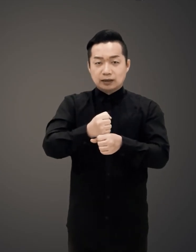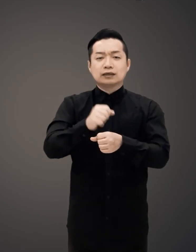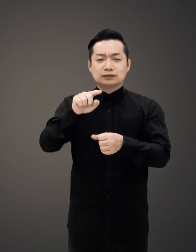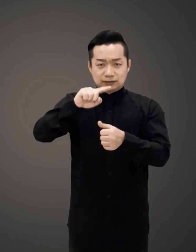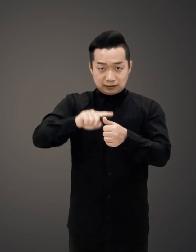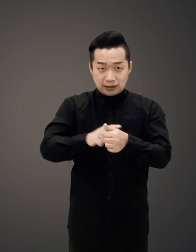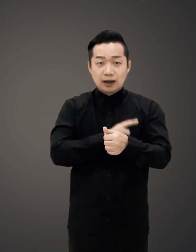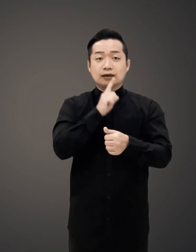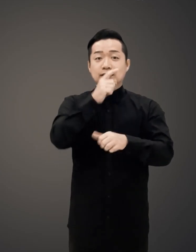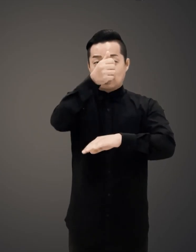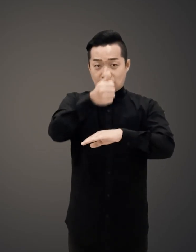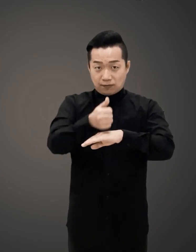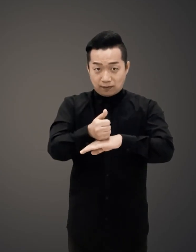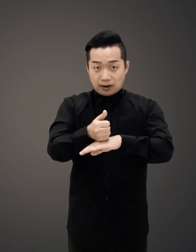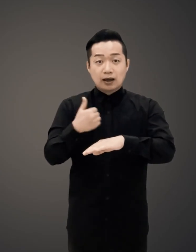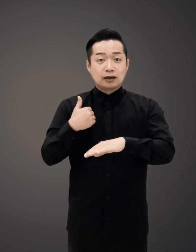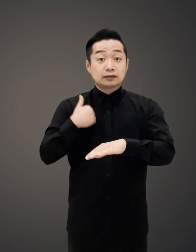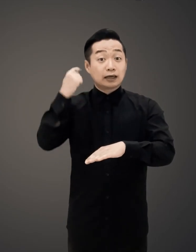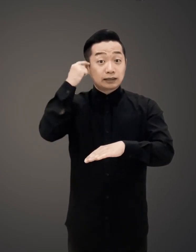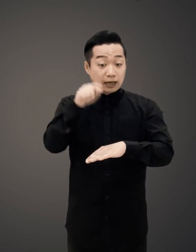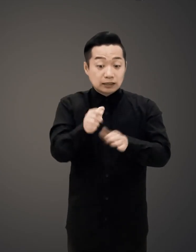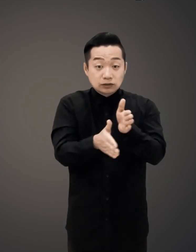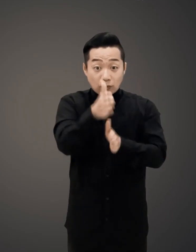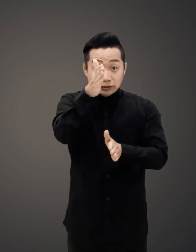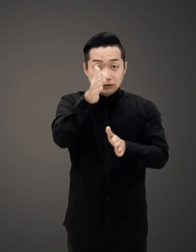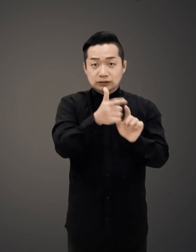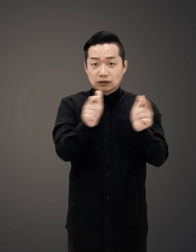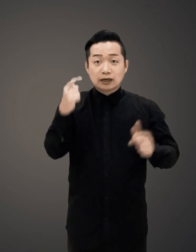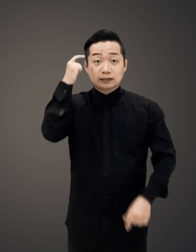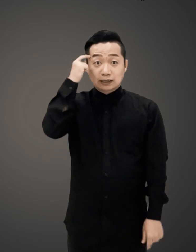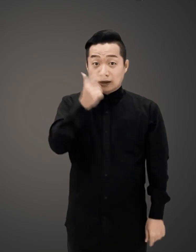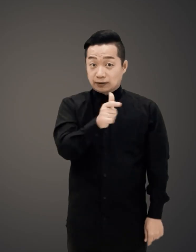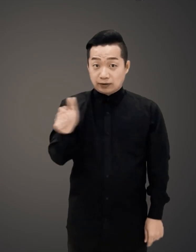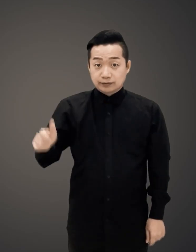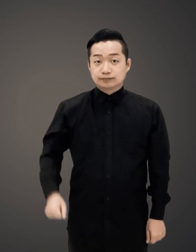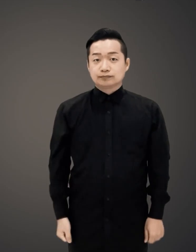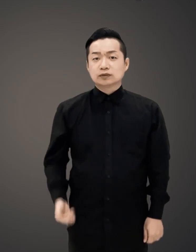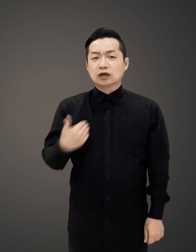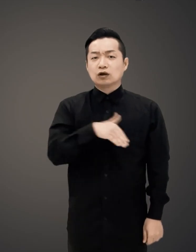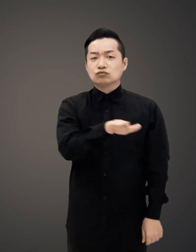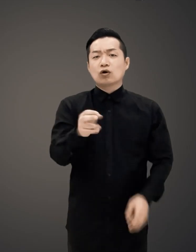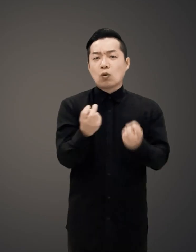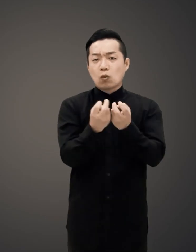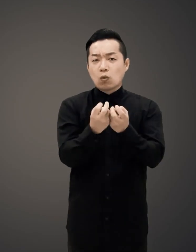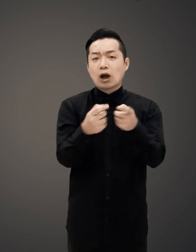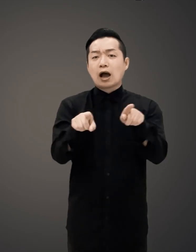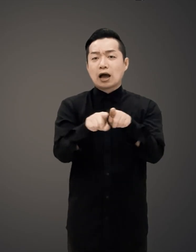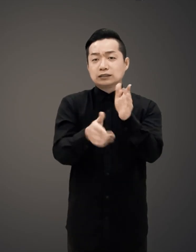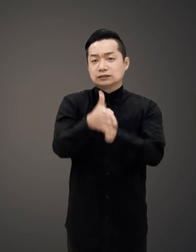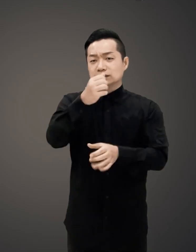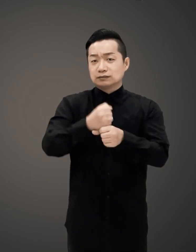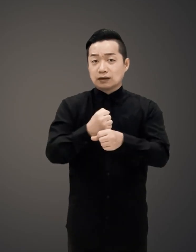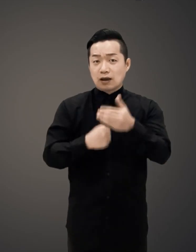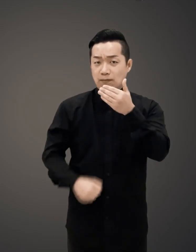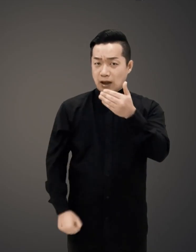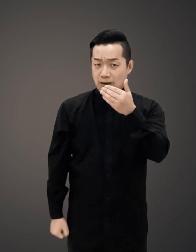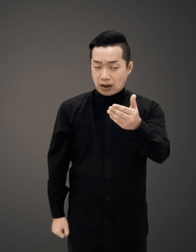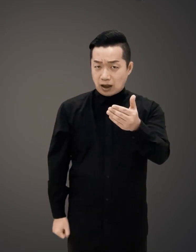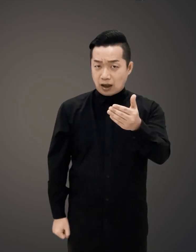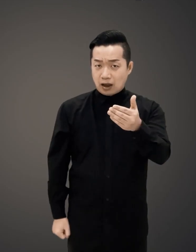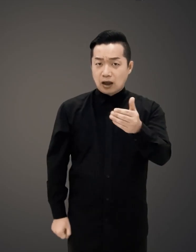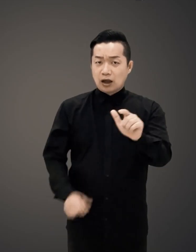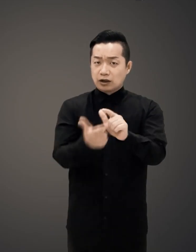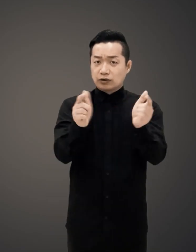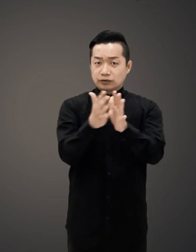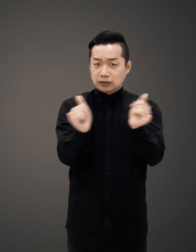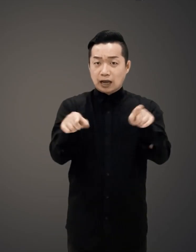하게 됐습니다. 그래서 제가 도시에 대해서 갖고 있는 여러 생각들을 우리가 어떻게 함께 도시를 만들어 나갈까 여러